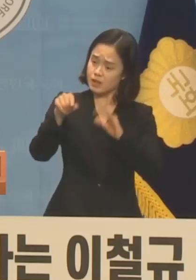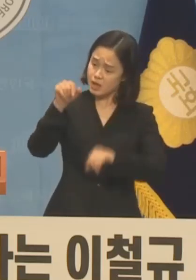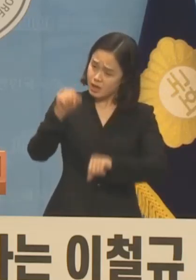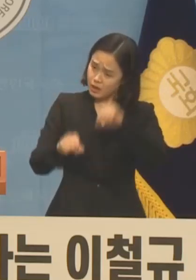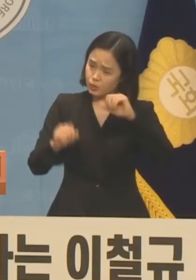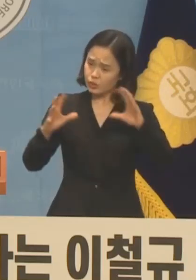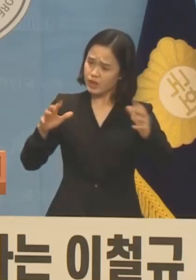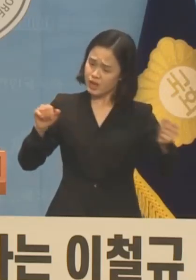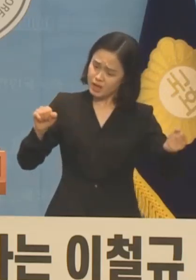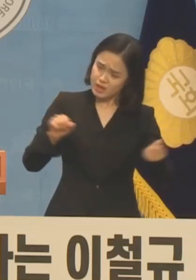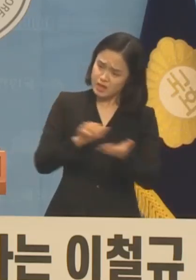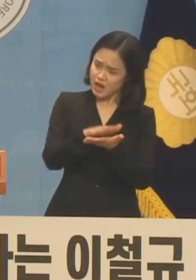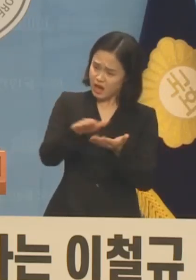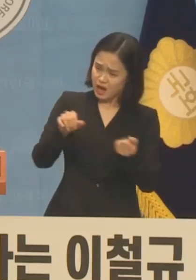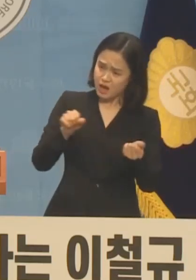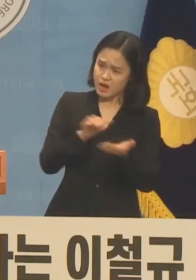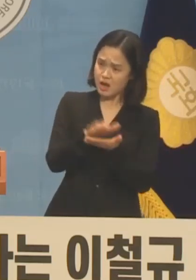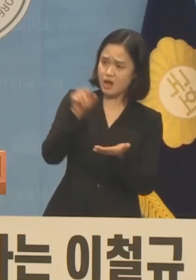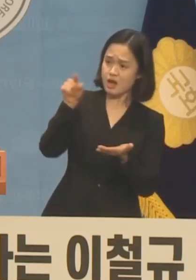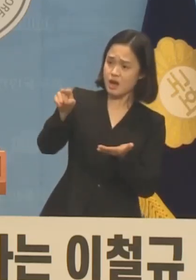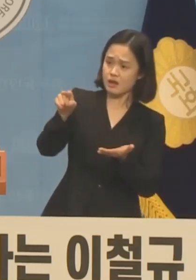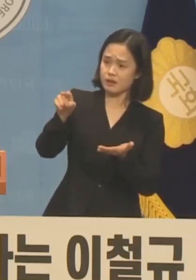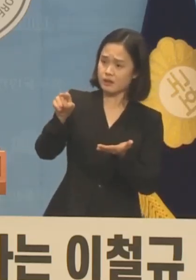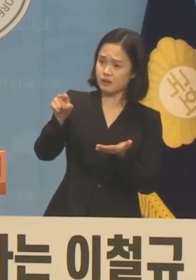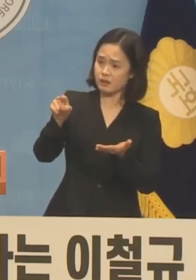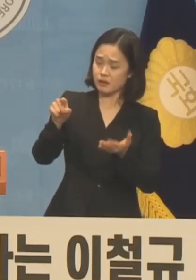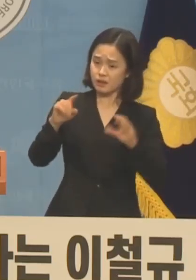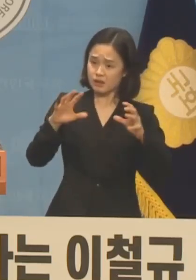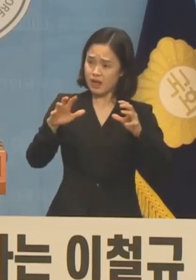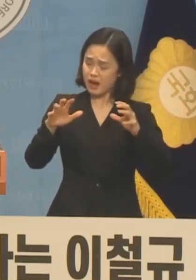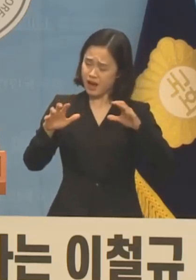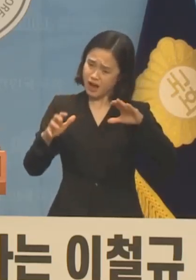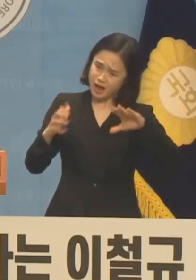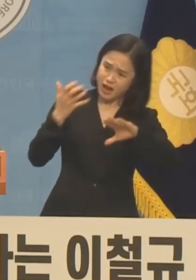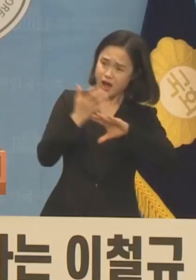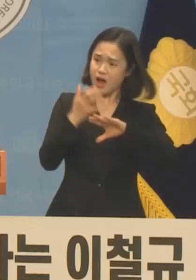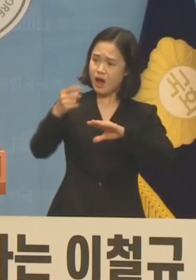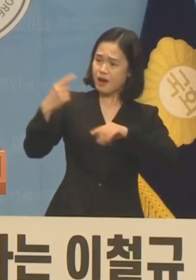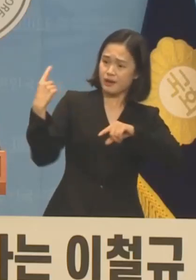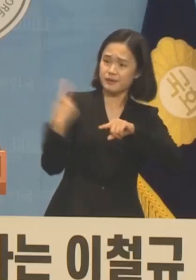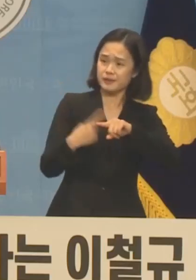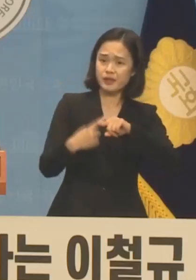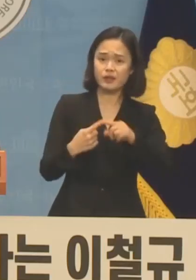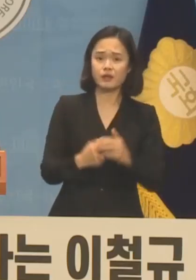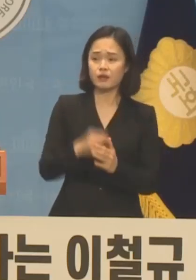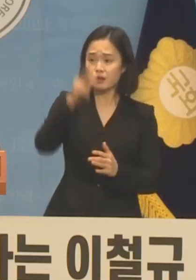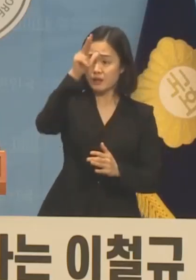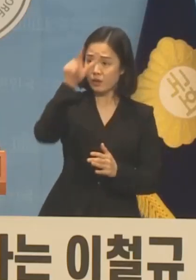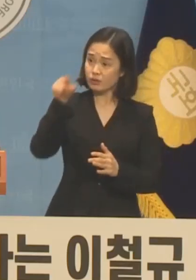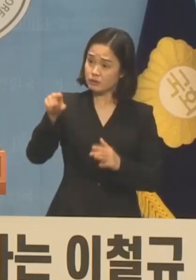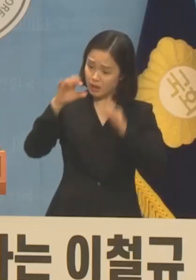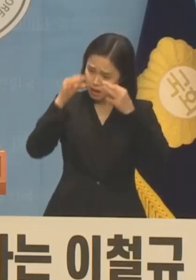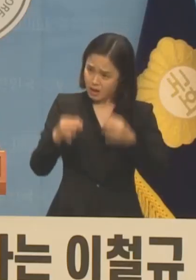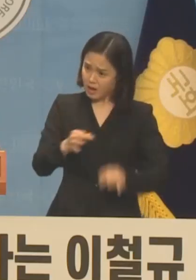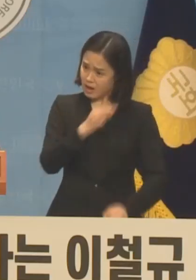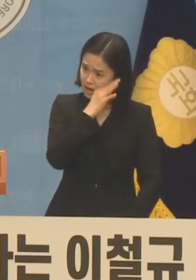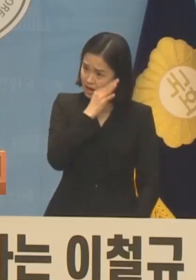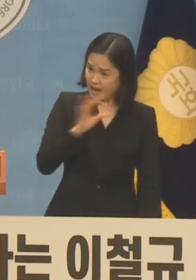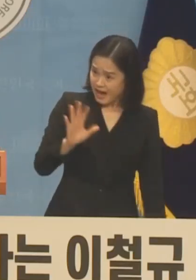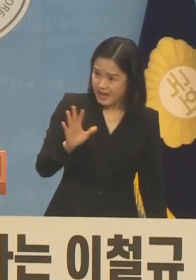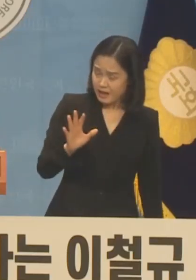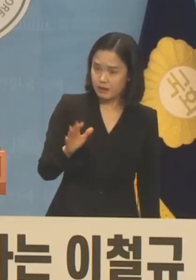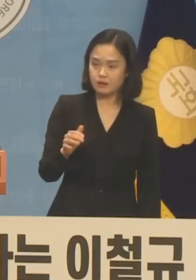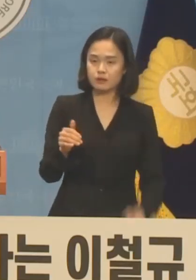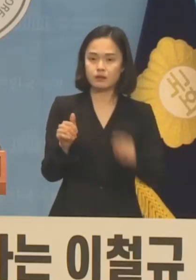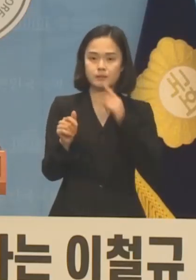통치권자가 대통령의 신분을 유지하고 있는데 이게 뭔 짓이냐? 경찰이 수치스럽다라고도 말한 것으로